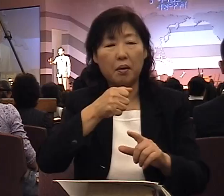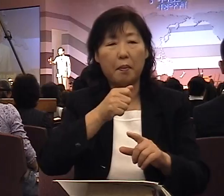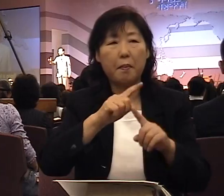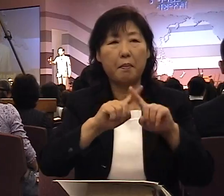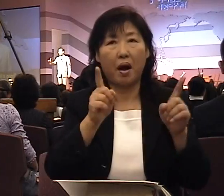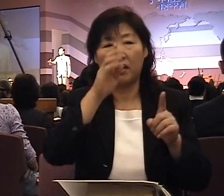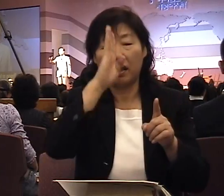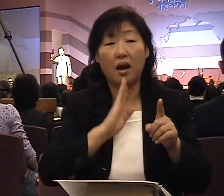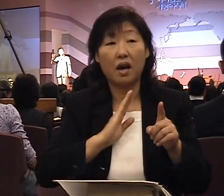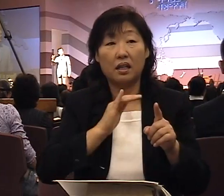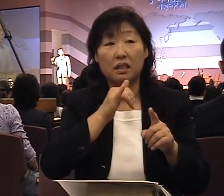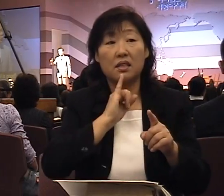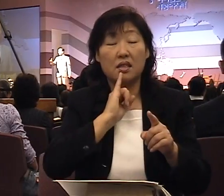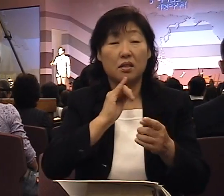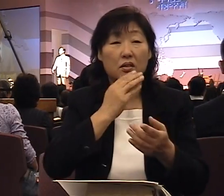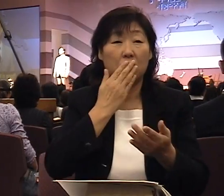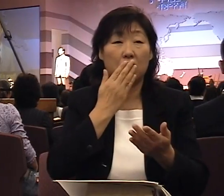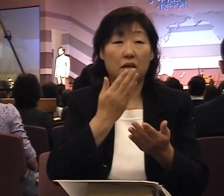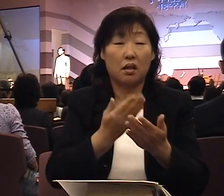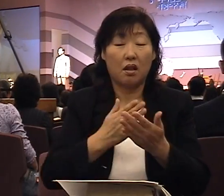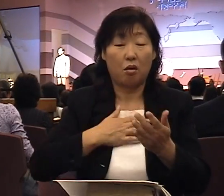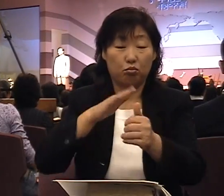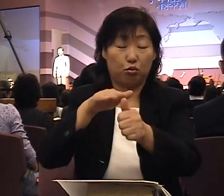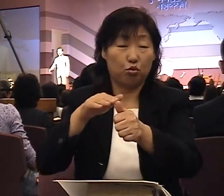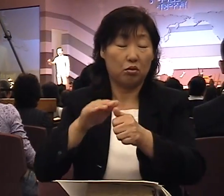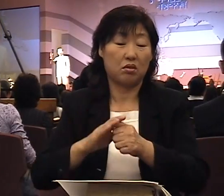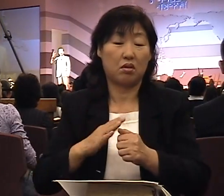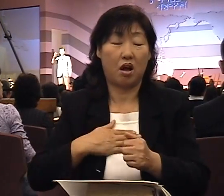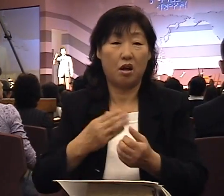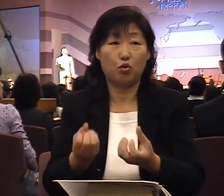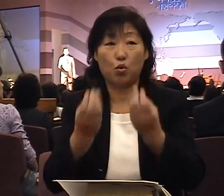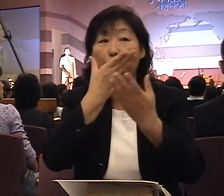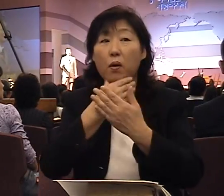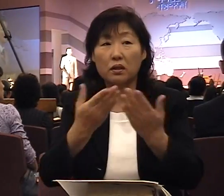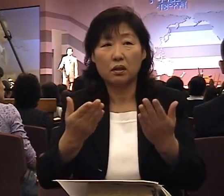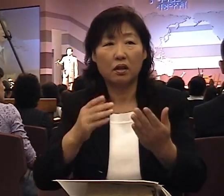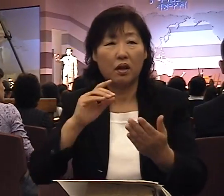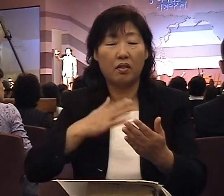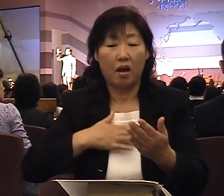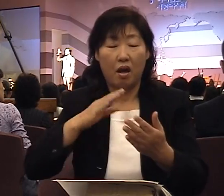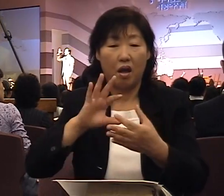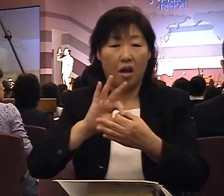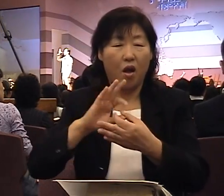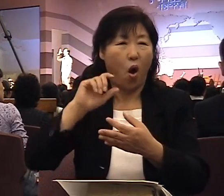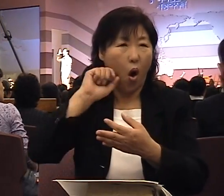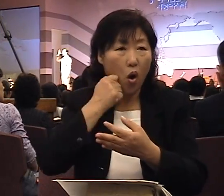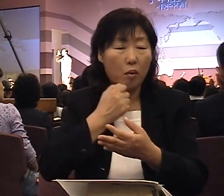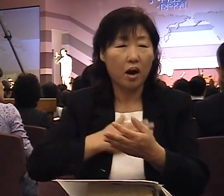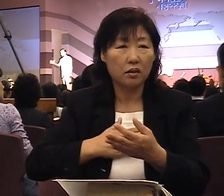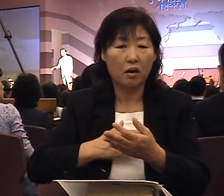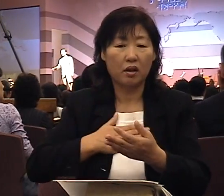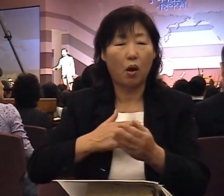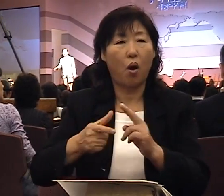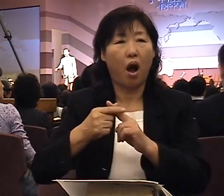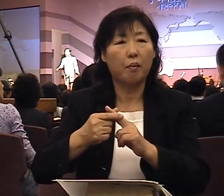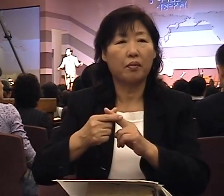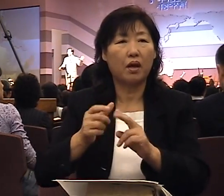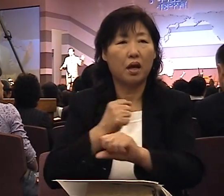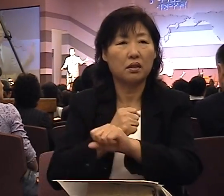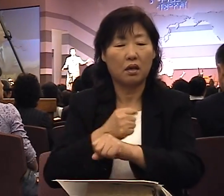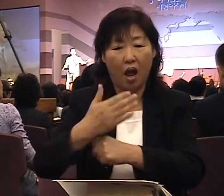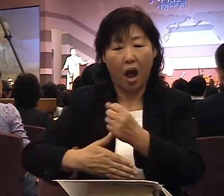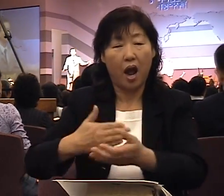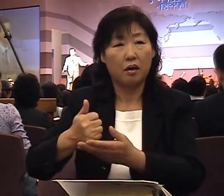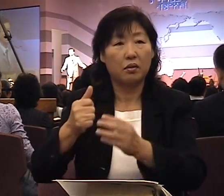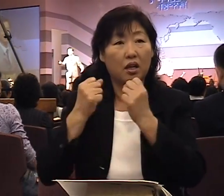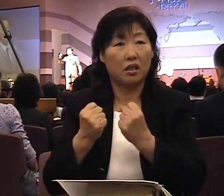나를 불러주시고 나를 축복하시고 나의 어려움을 아시고 나와 함께 하시는 하나님이 계시기 때문에